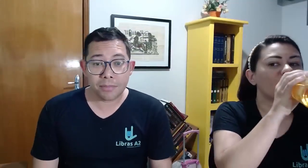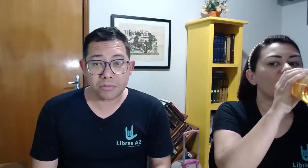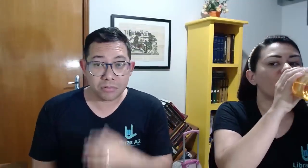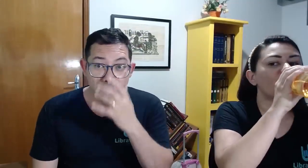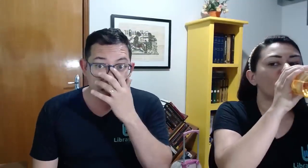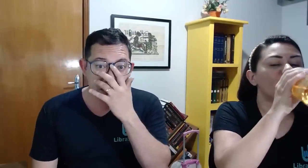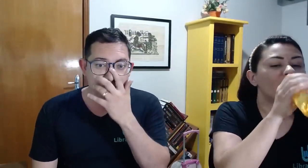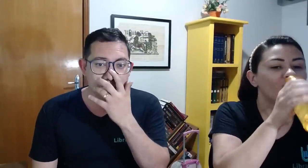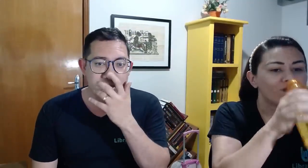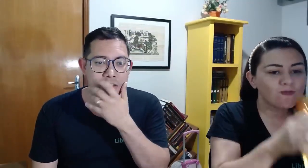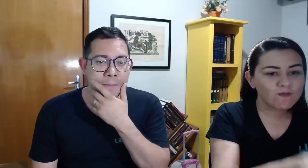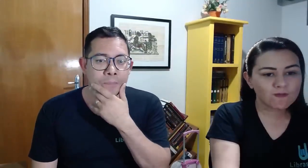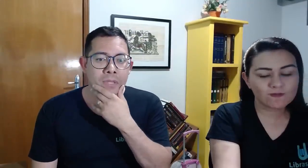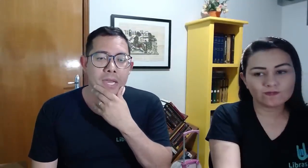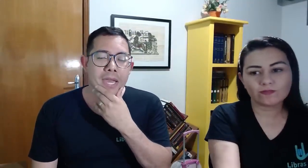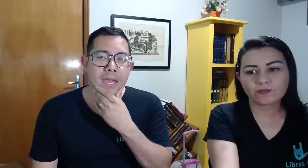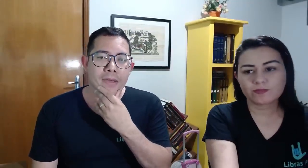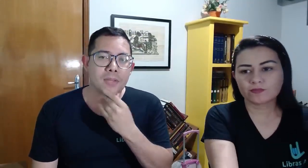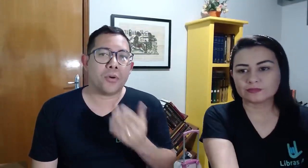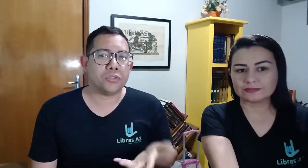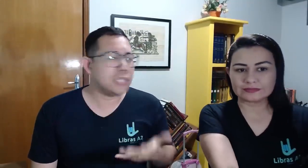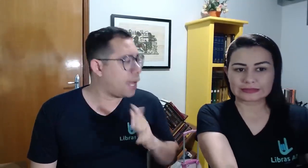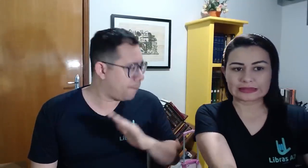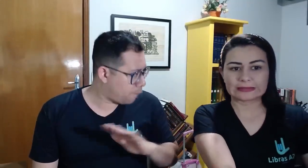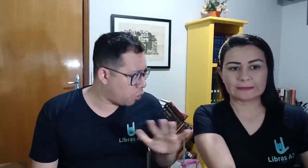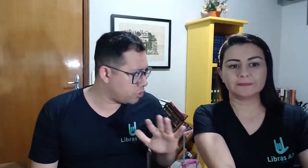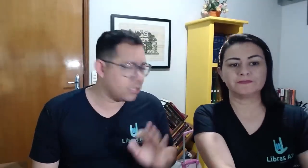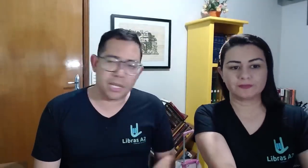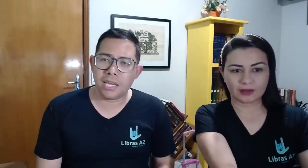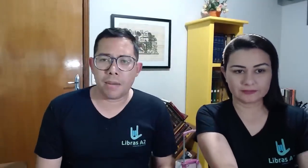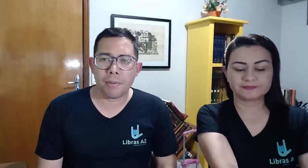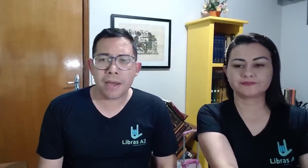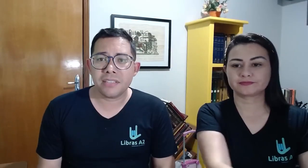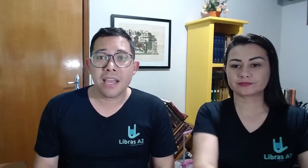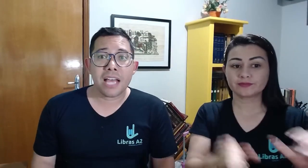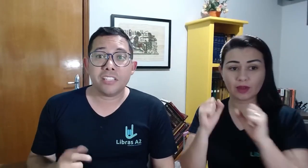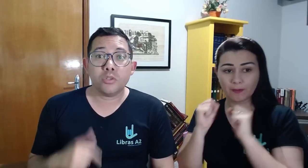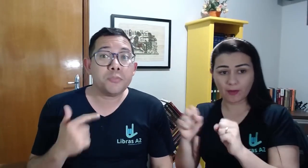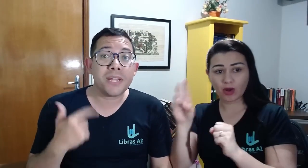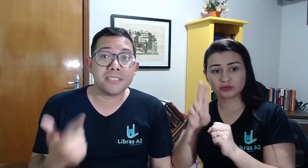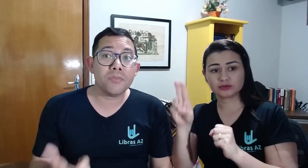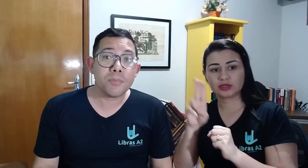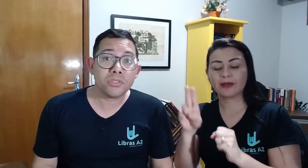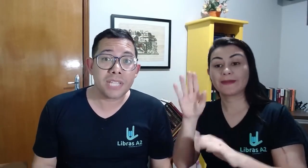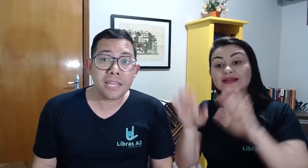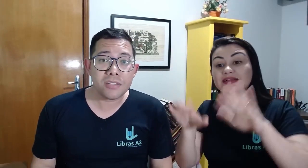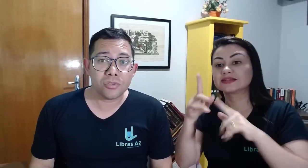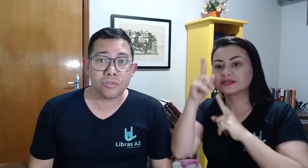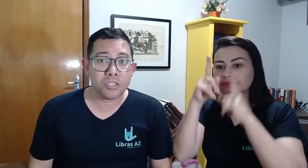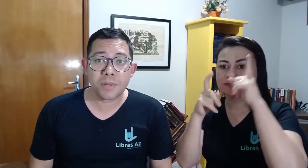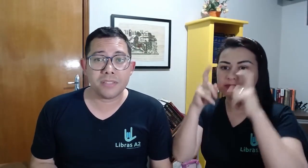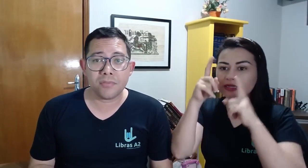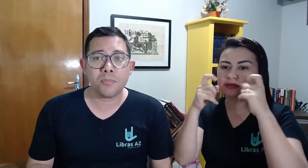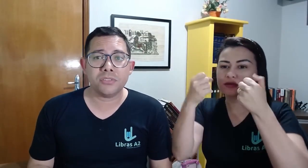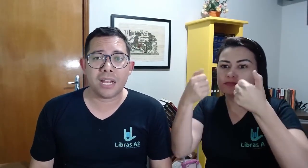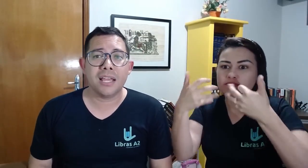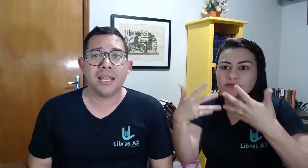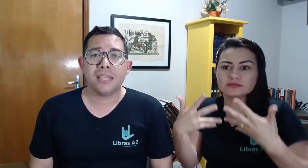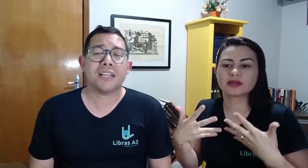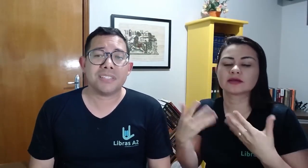pessoal? Não tem necessidade. Você pode usar? Pode, né, Kelma? Mas, às vezes, a sua expressão vai mostrar isso. Sua expressão vai mostrar que estava tendo